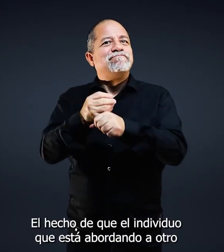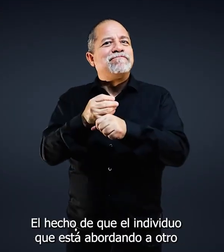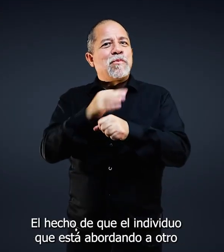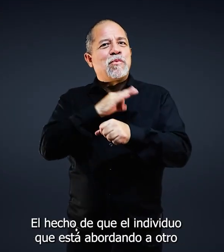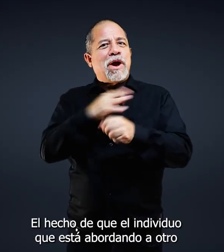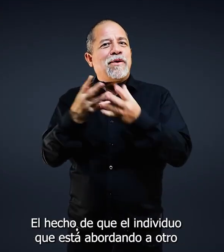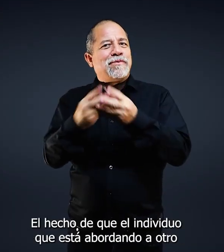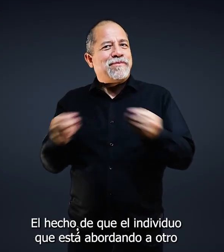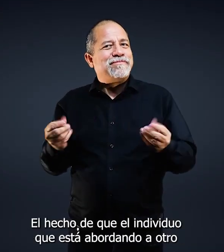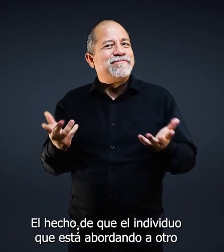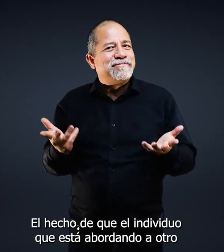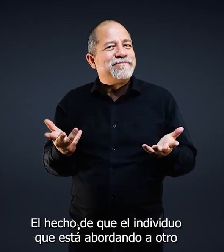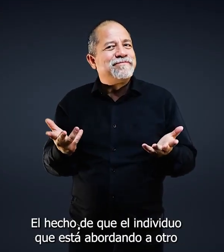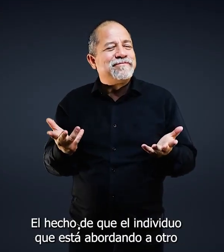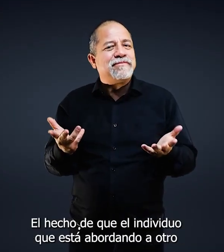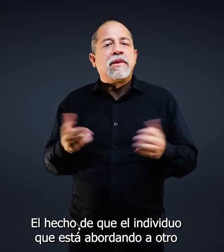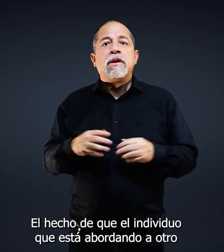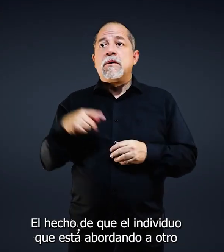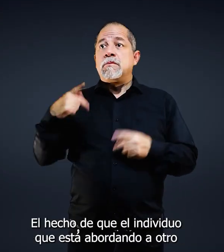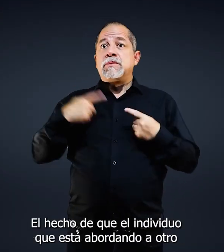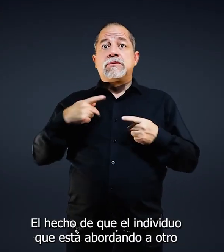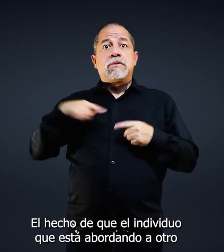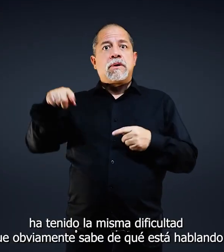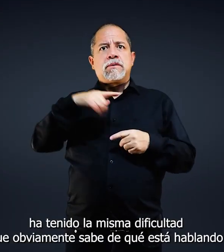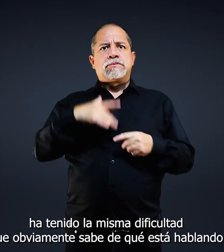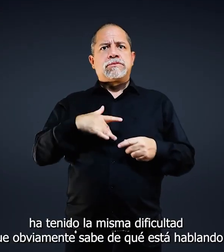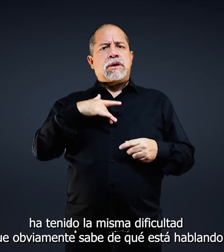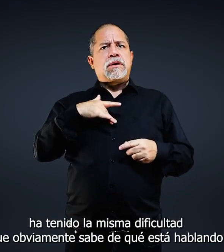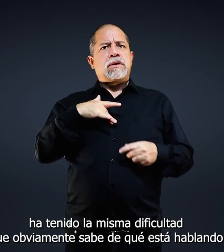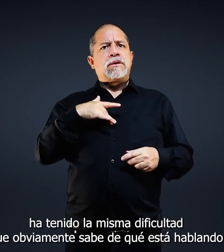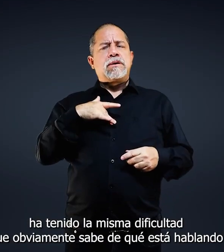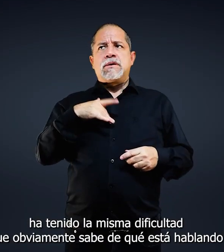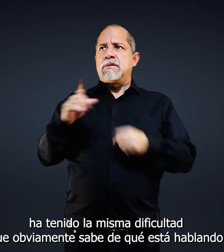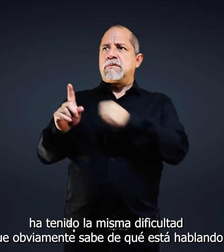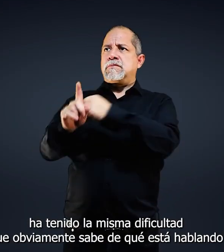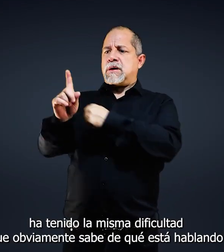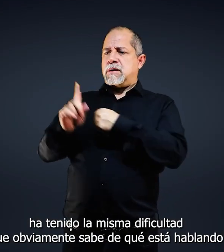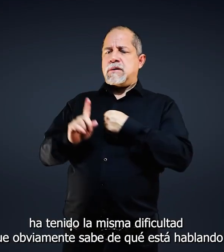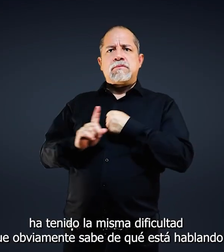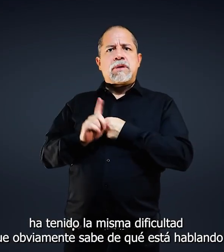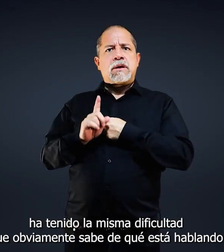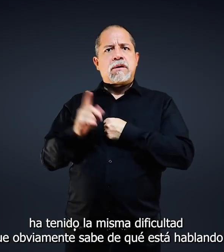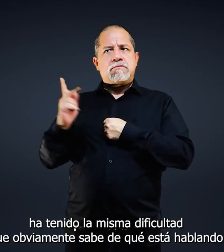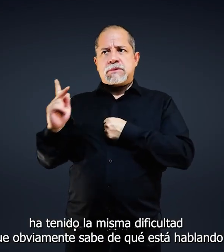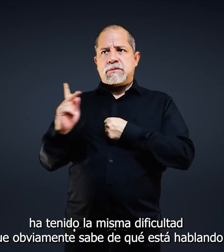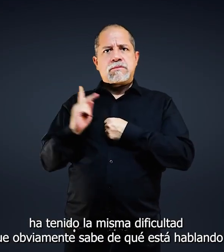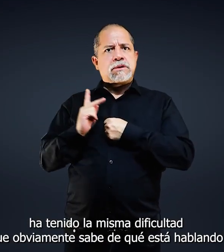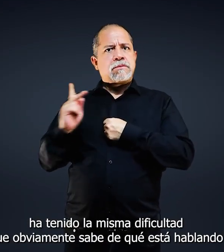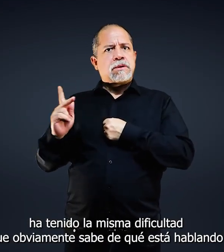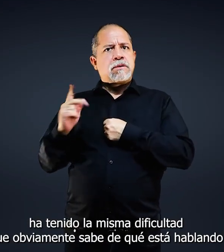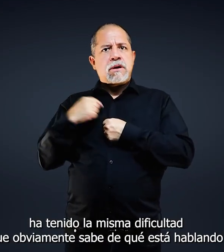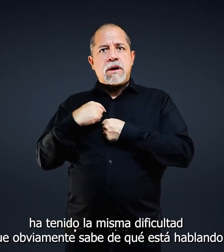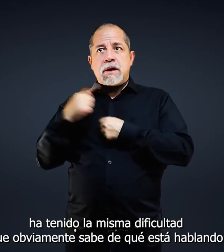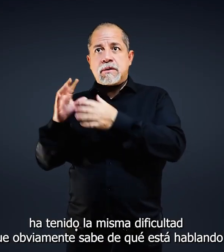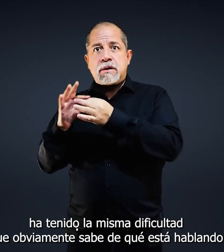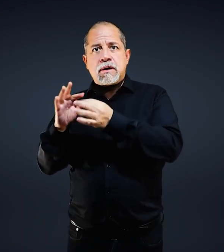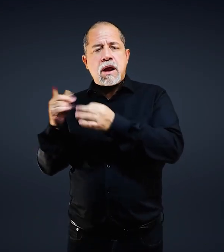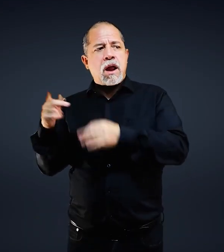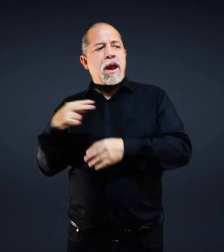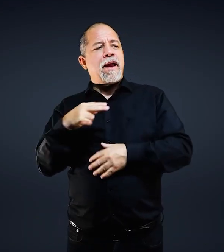que el individuo que está abordando a otro ha tenido la misma dificultad, que obviamente sabe de qué está hablando,